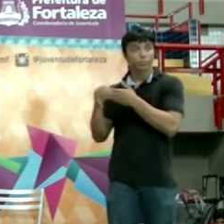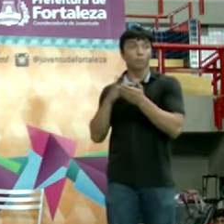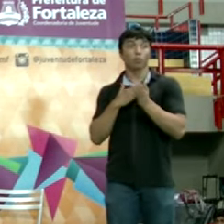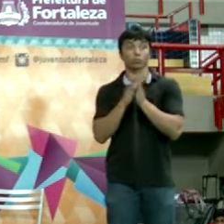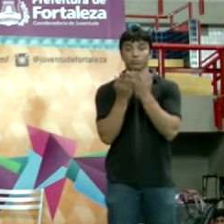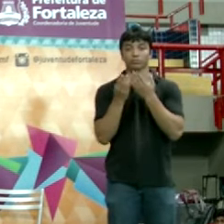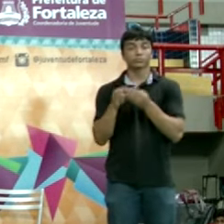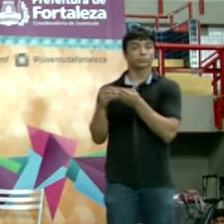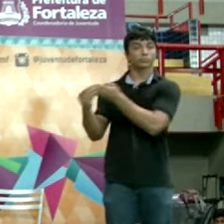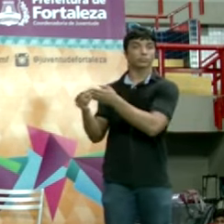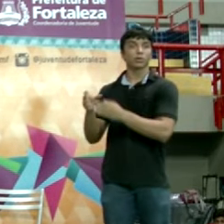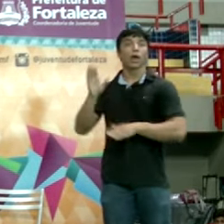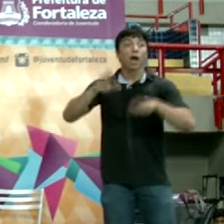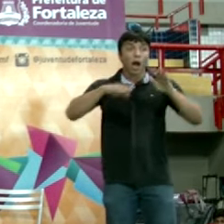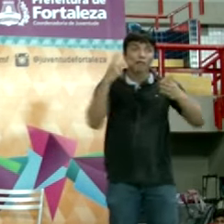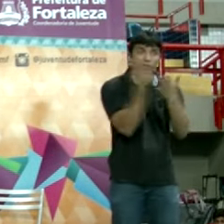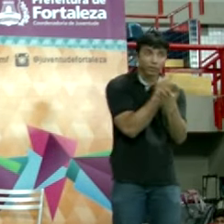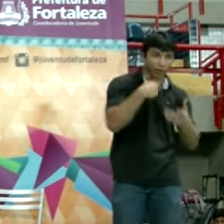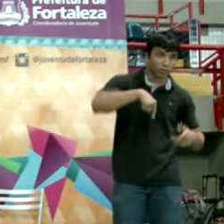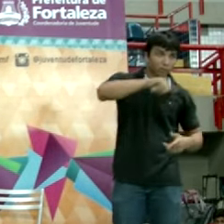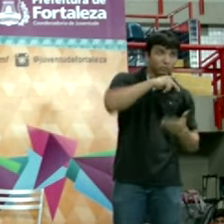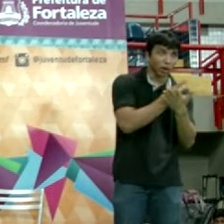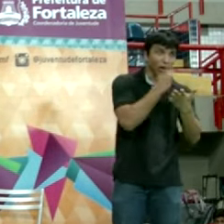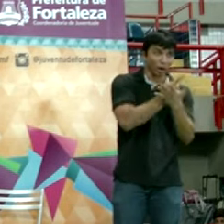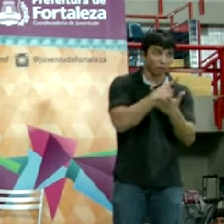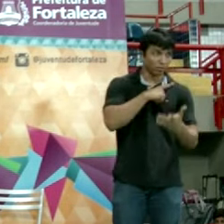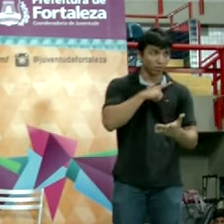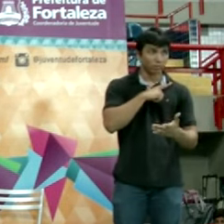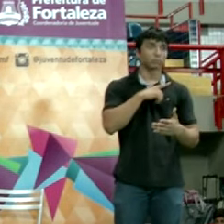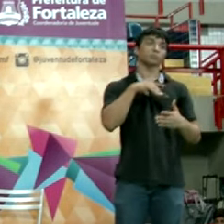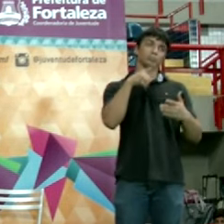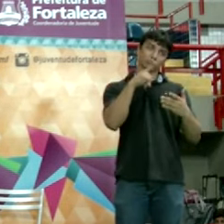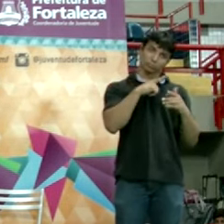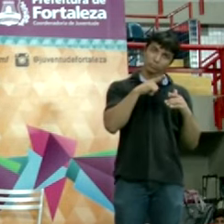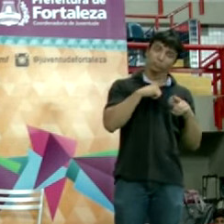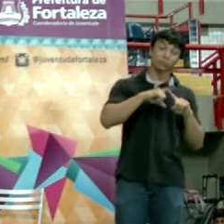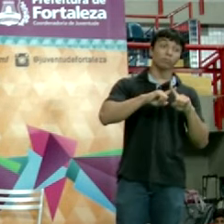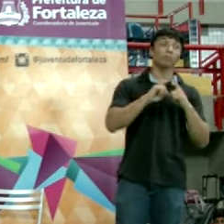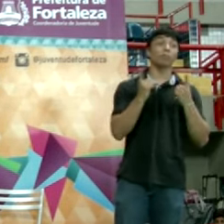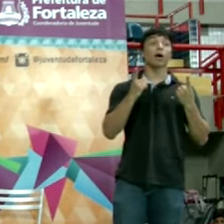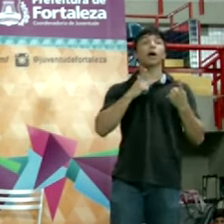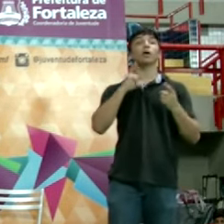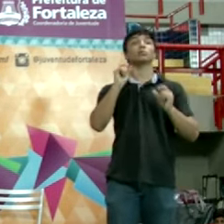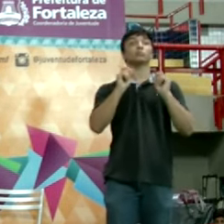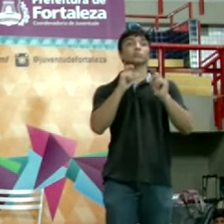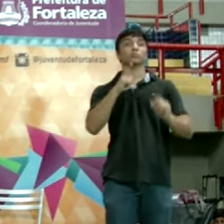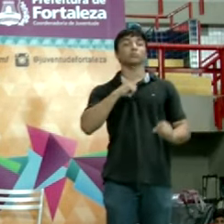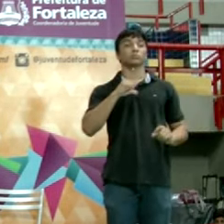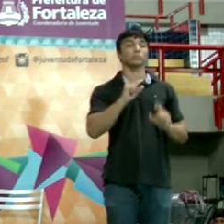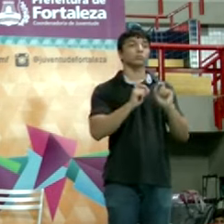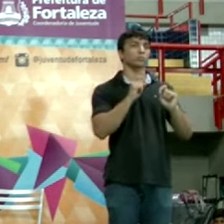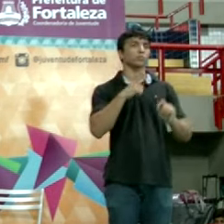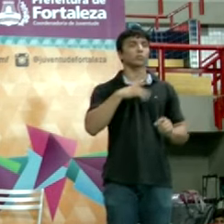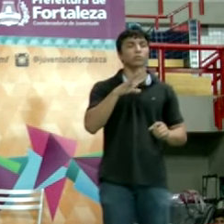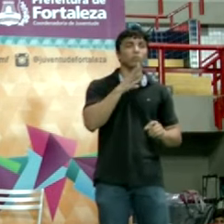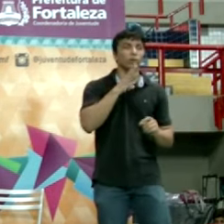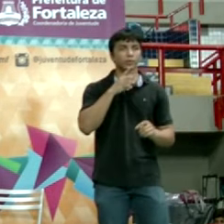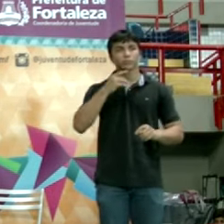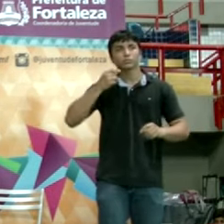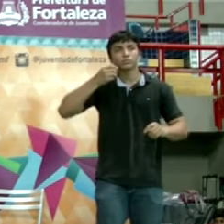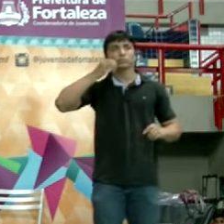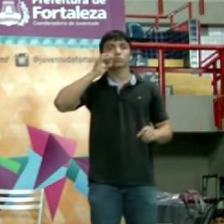algum momento as coisas dão errado pra gente, sim ou não? Sim! Agora... A maior rede de café do mundo,